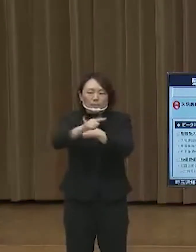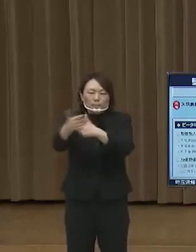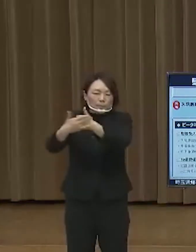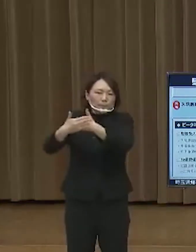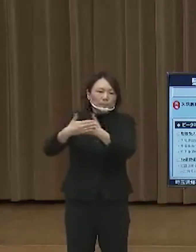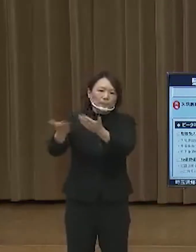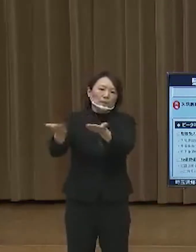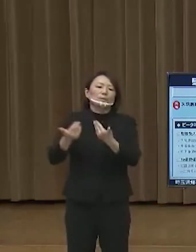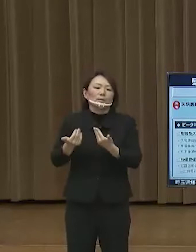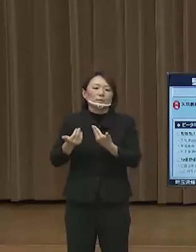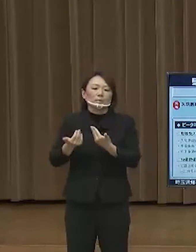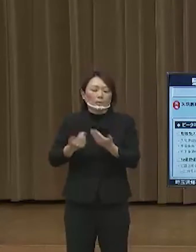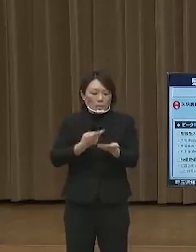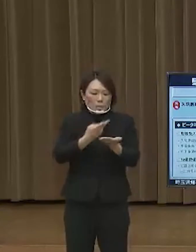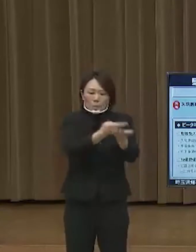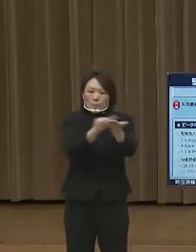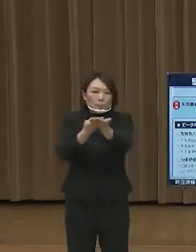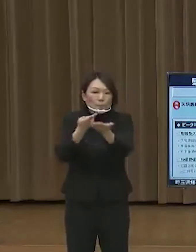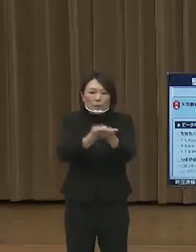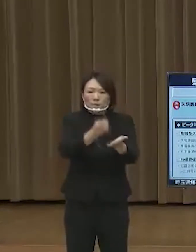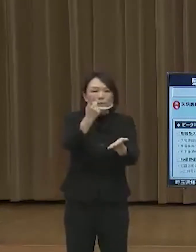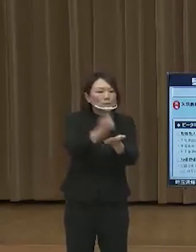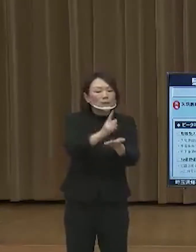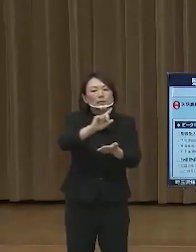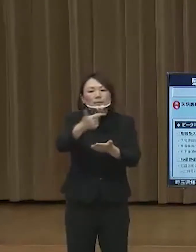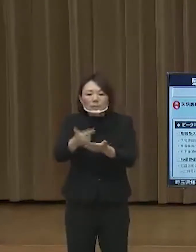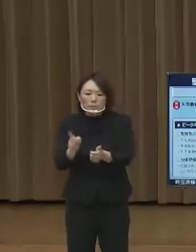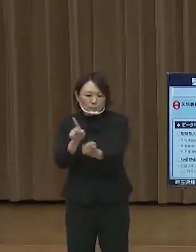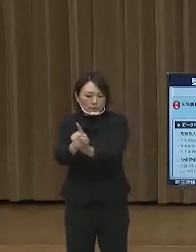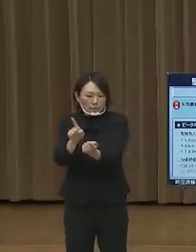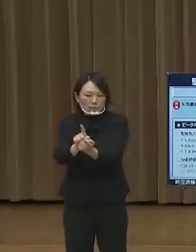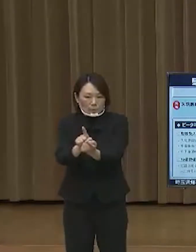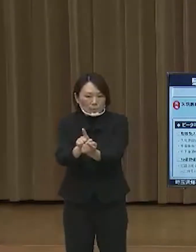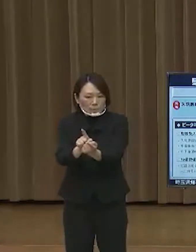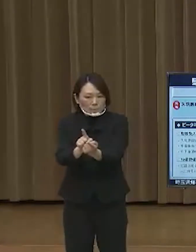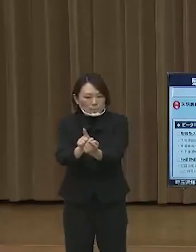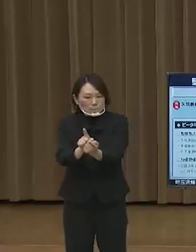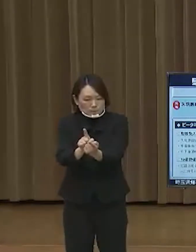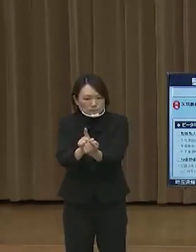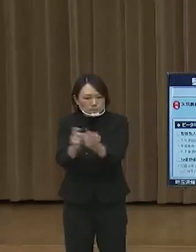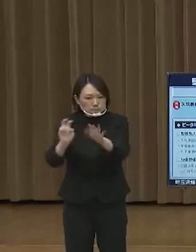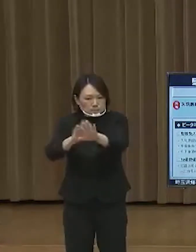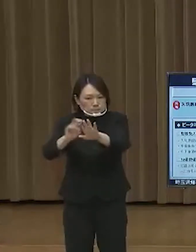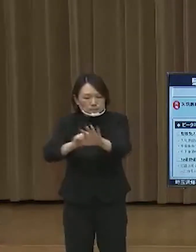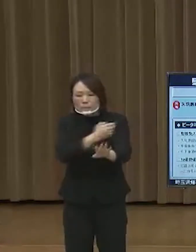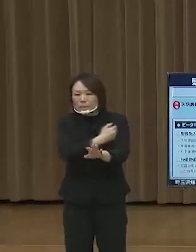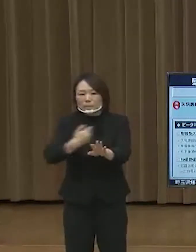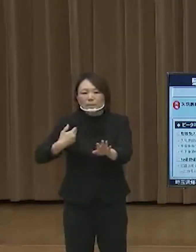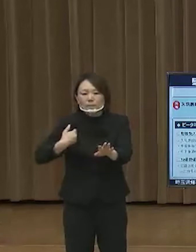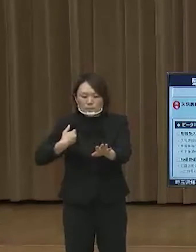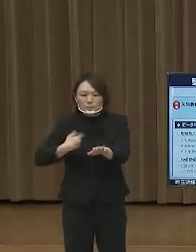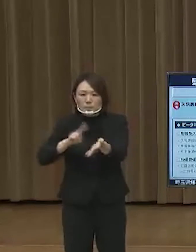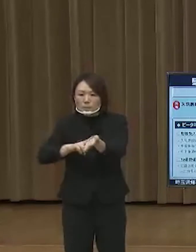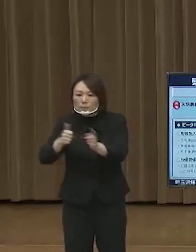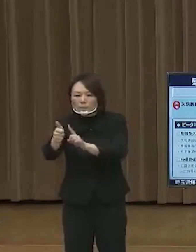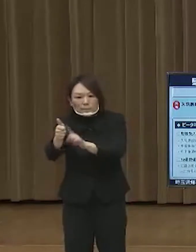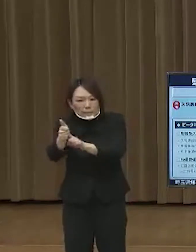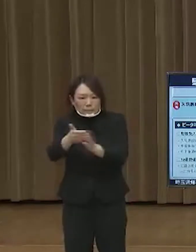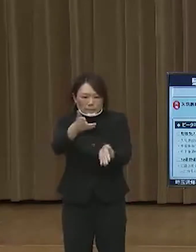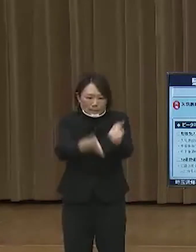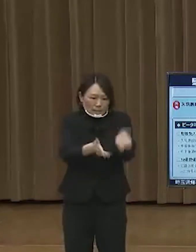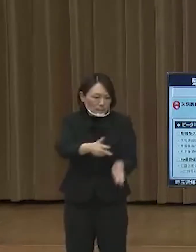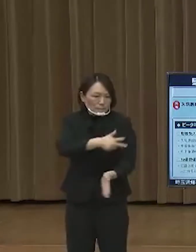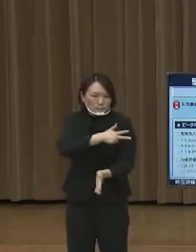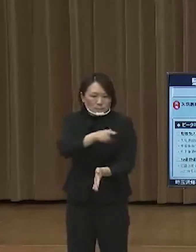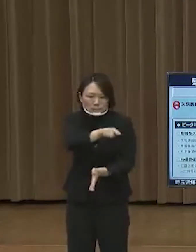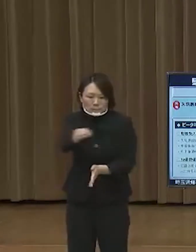にベッドがあればいいだけではなくてそこに対してその対応できるお医者さんあるいは看護師さん医療関係者こういった方がおられることが前提という